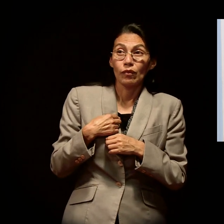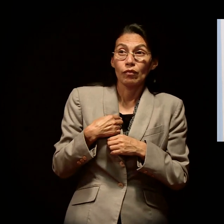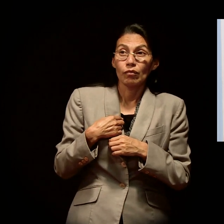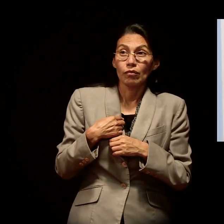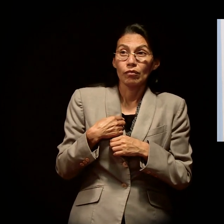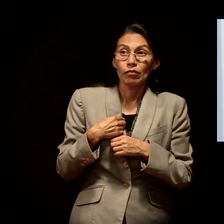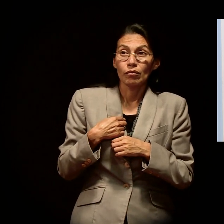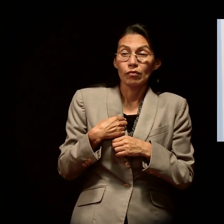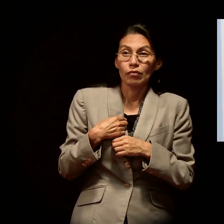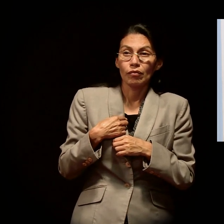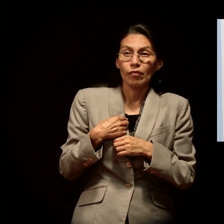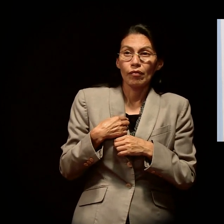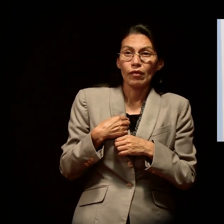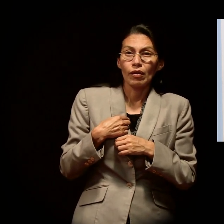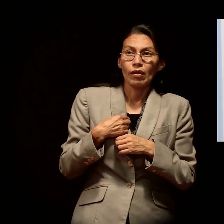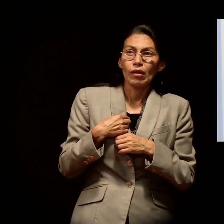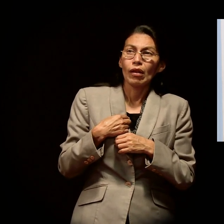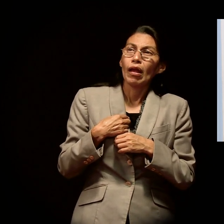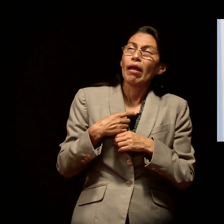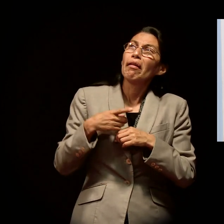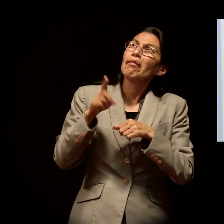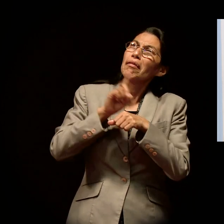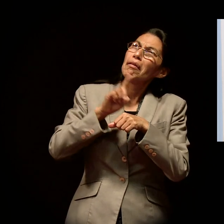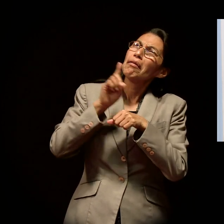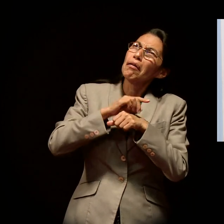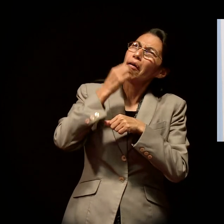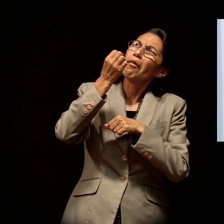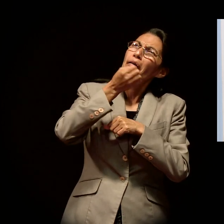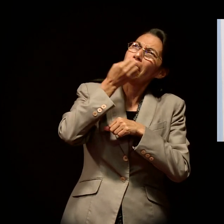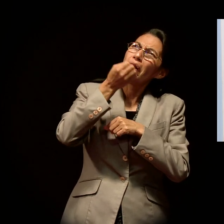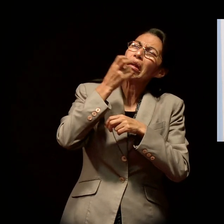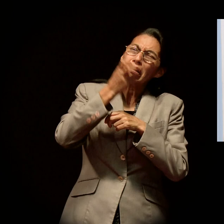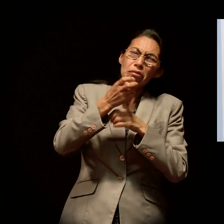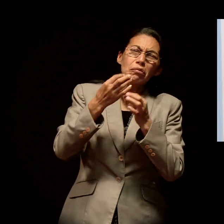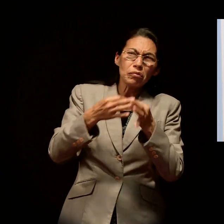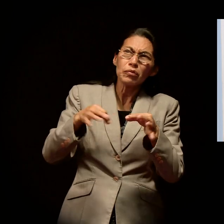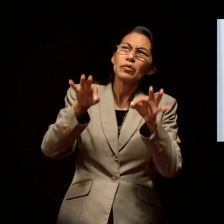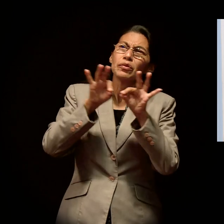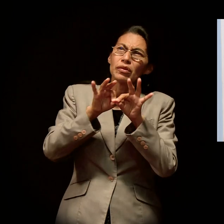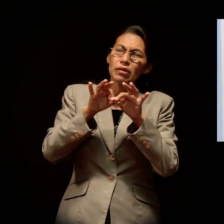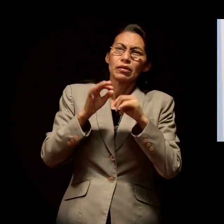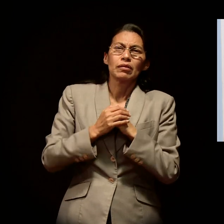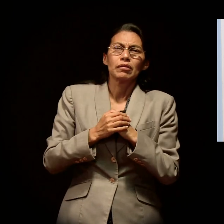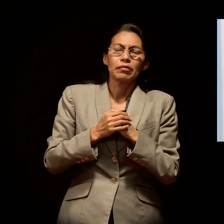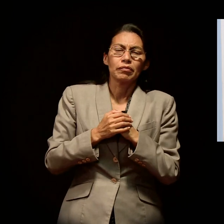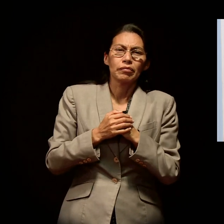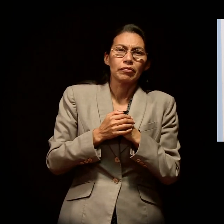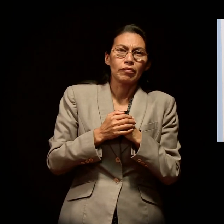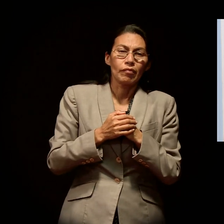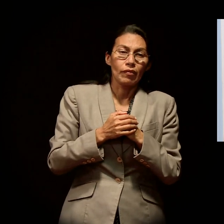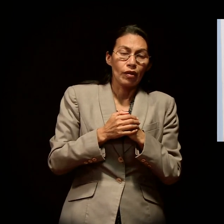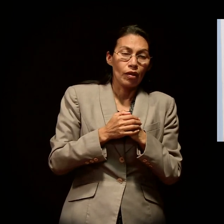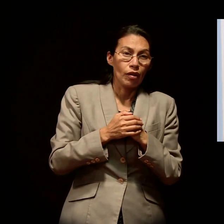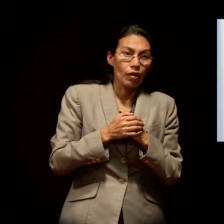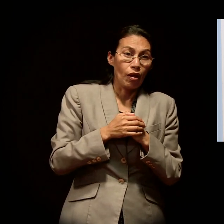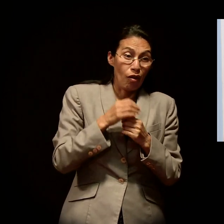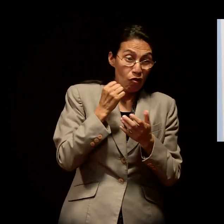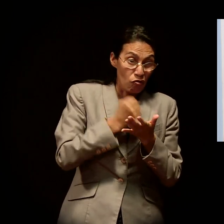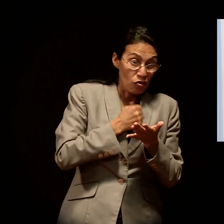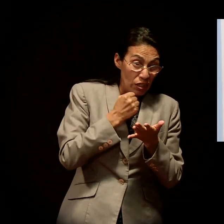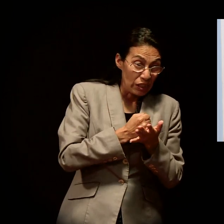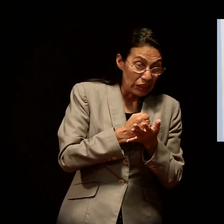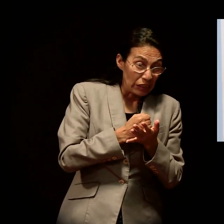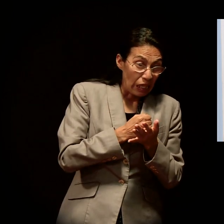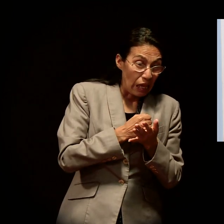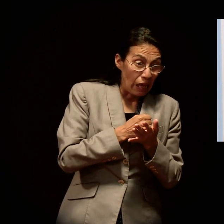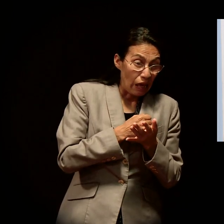descarto la importancia de una comunión personal diaria con Dios en un horario fijado